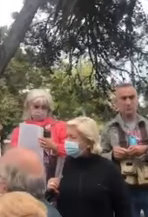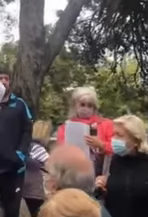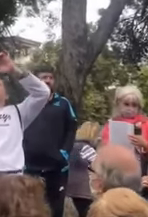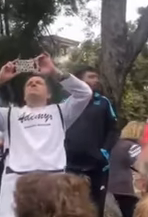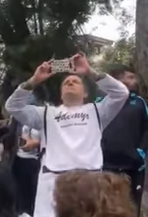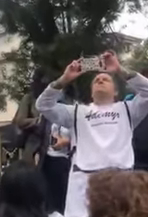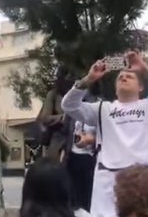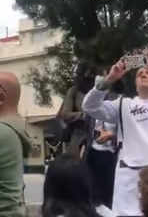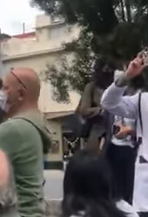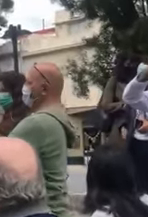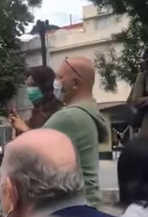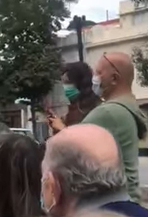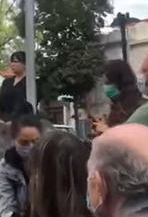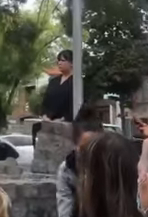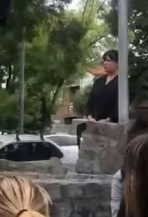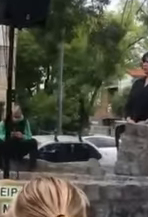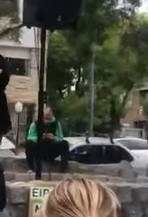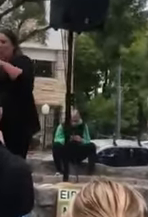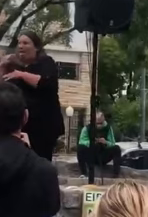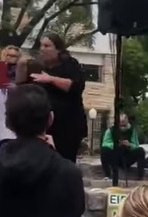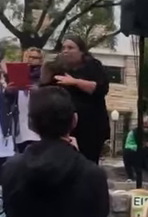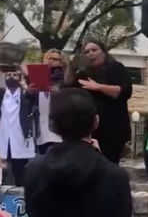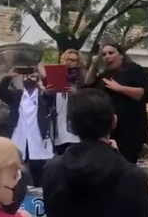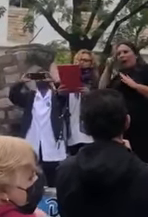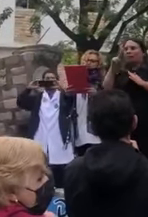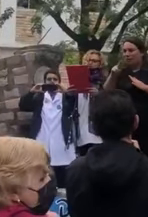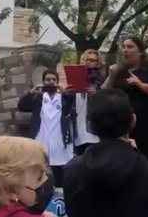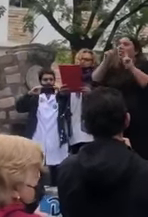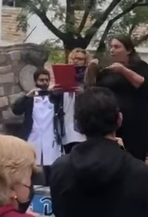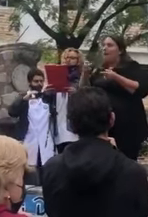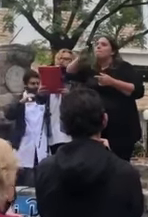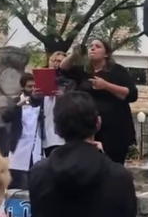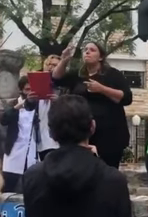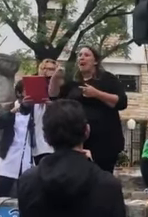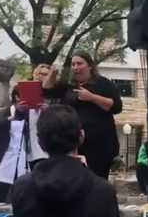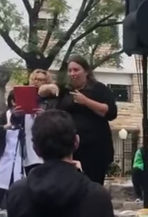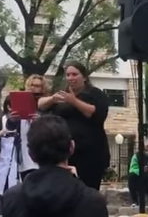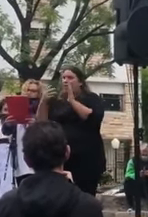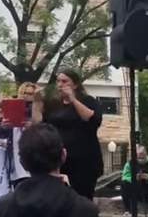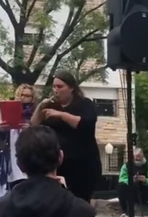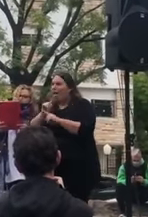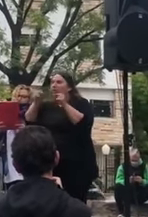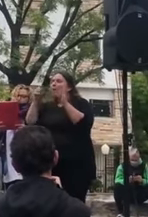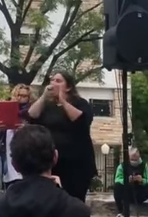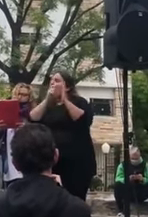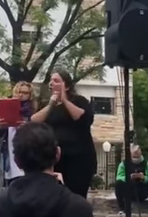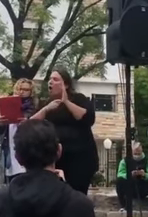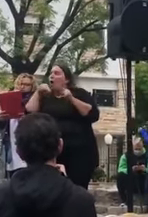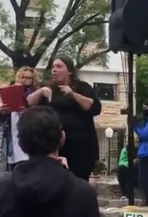de la Constitución de la Ciudad, del Plan Urbano Ambiental y del Código Urbanístico.